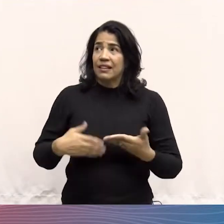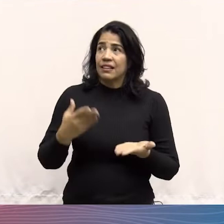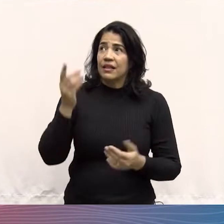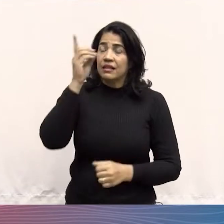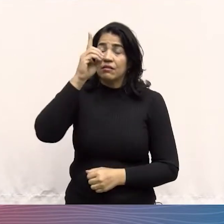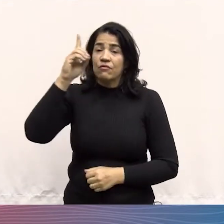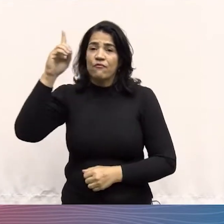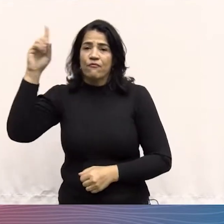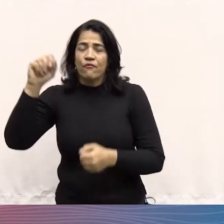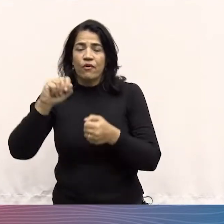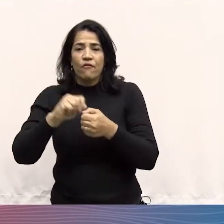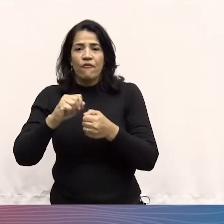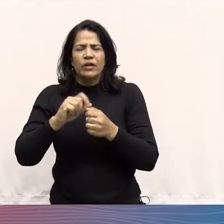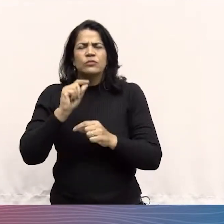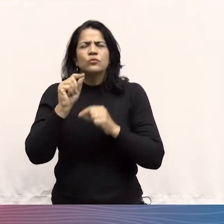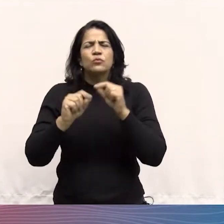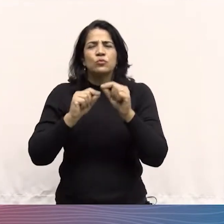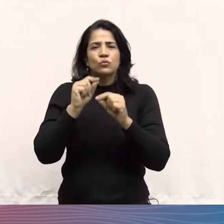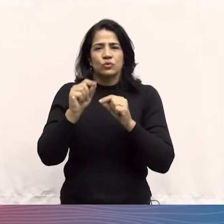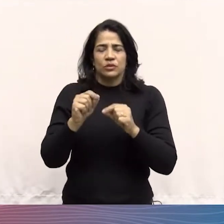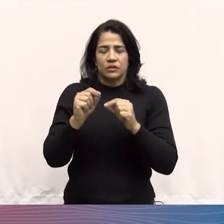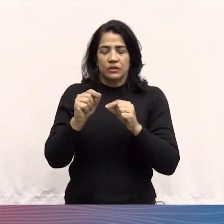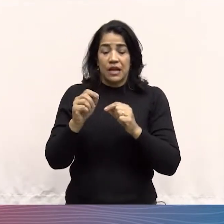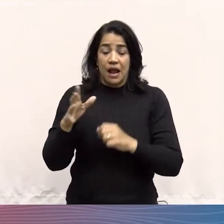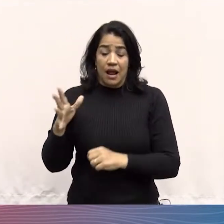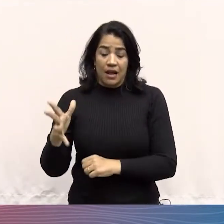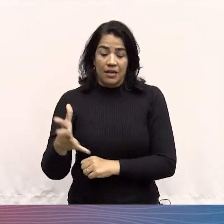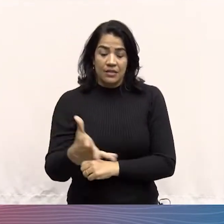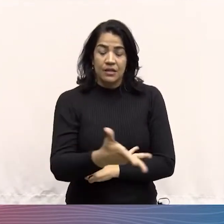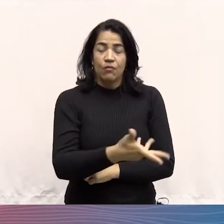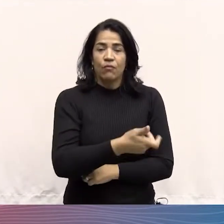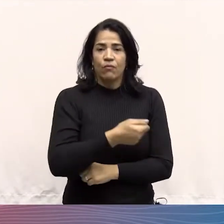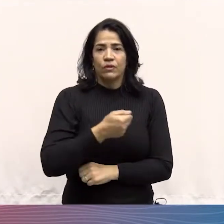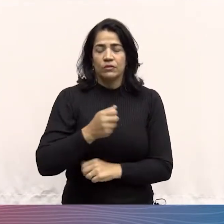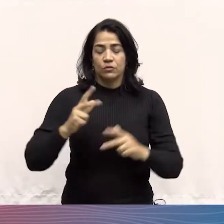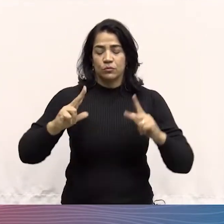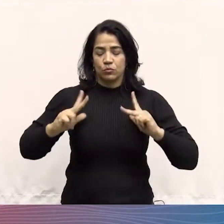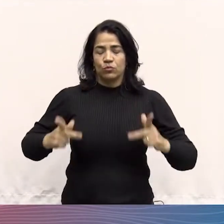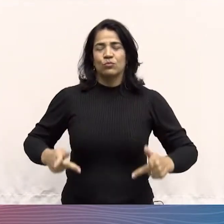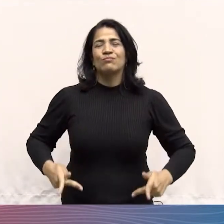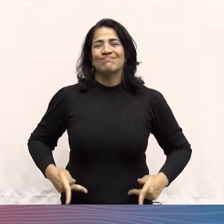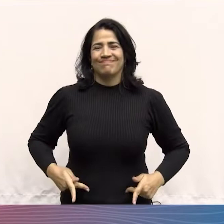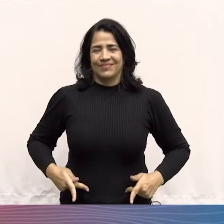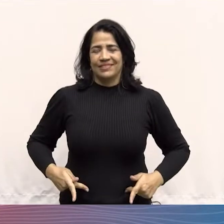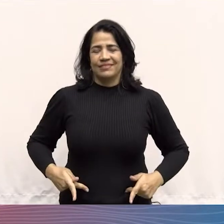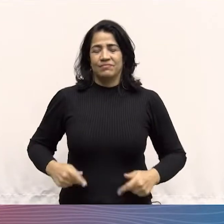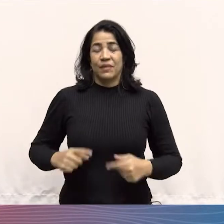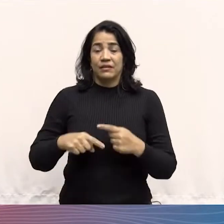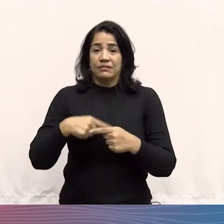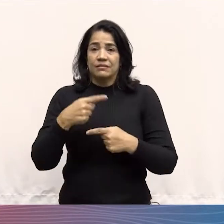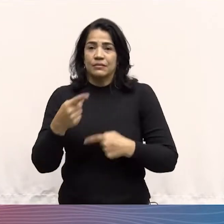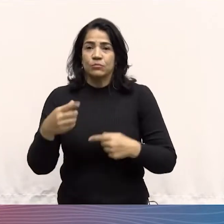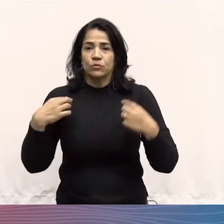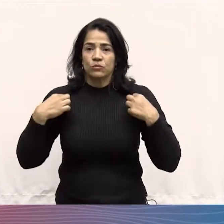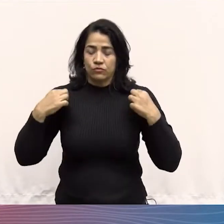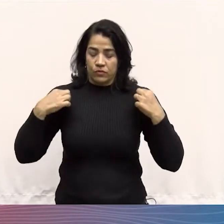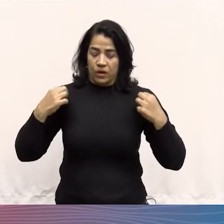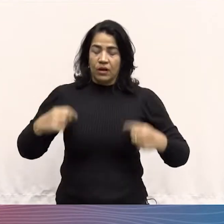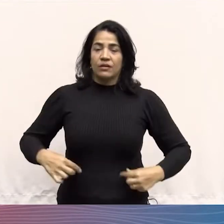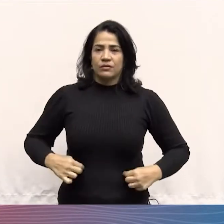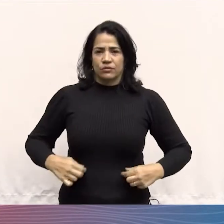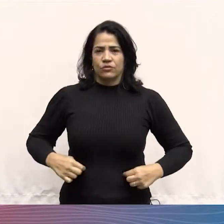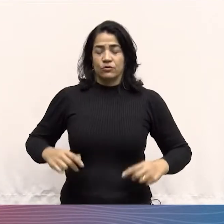animal, né, e com a sua pele vestiu o homem. A pele sempre tipifica a